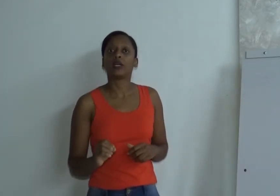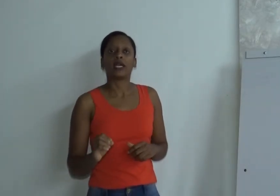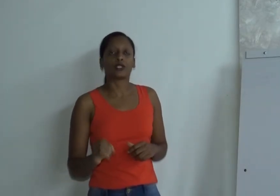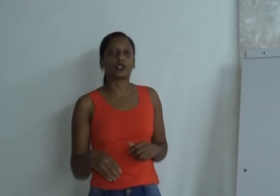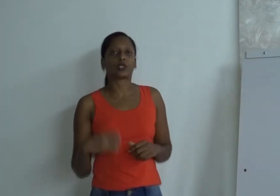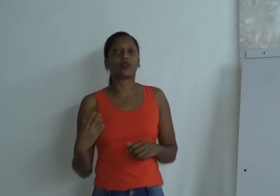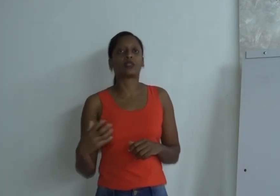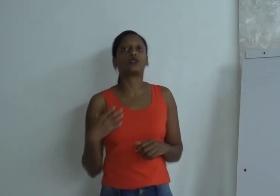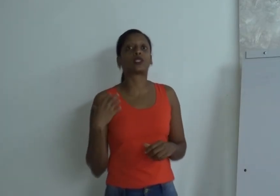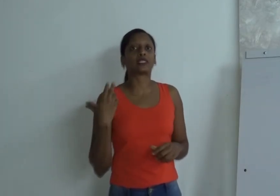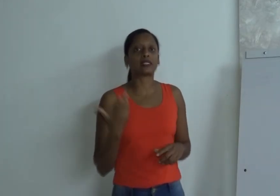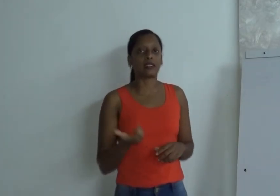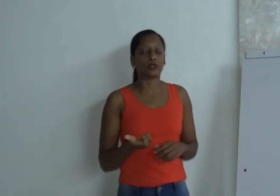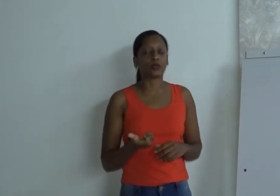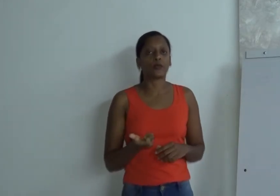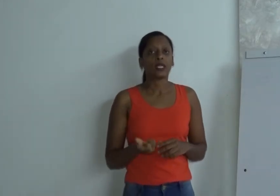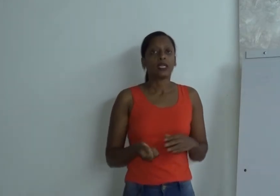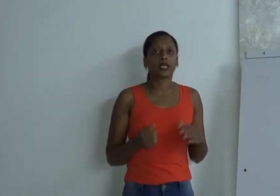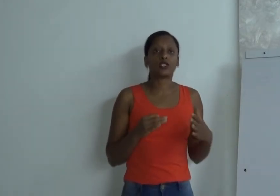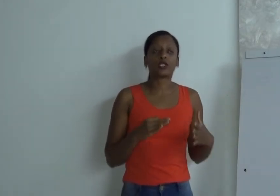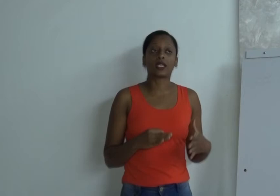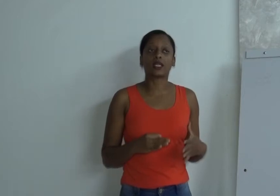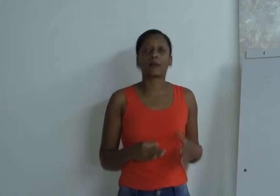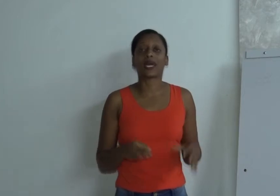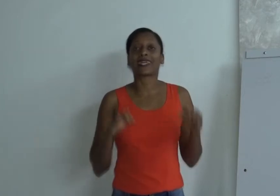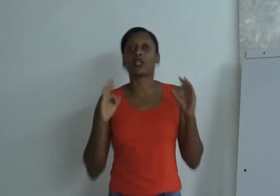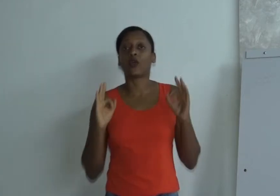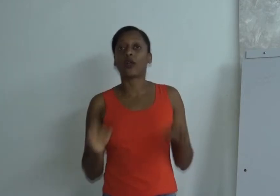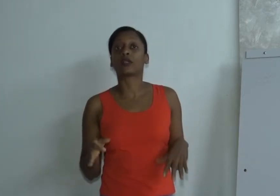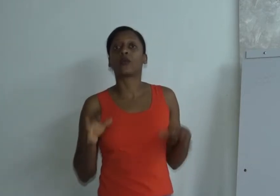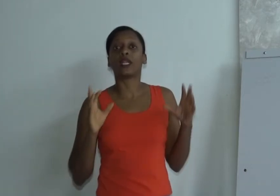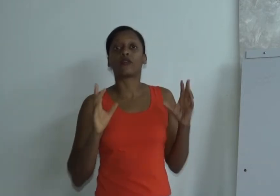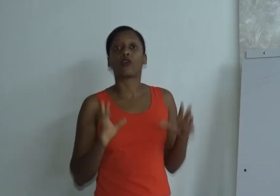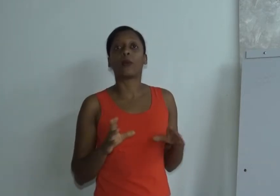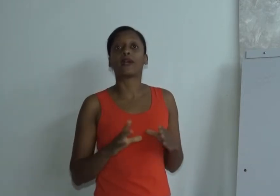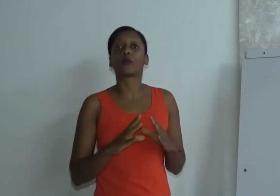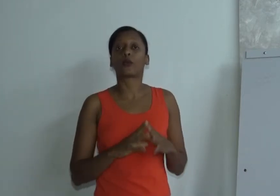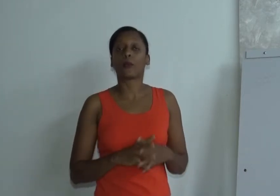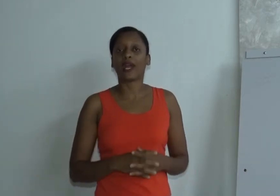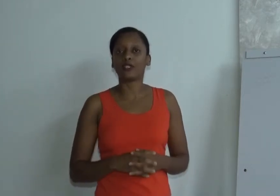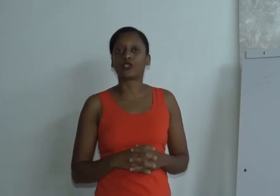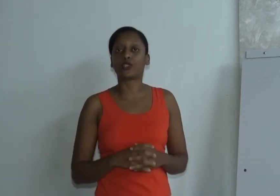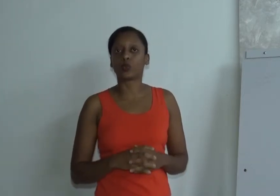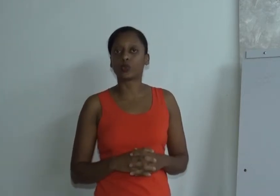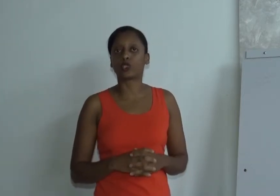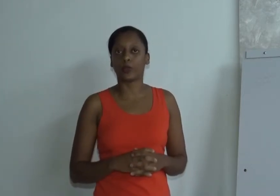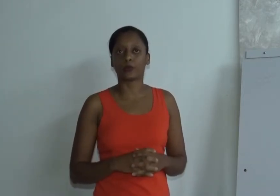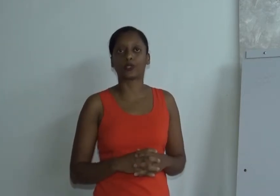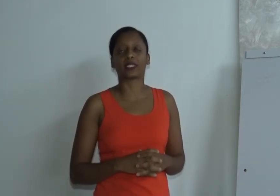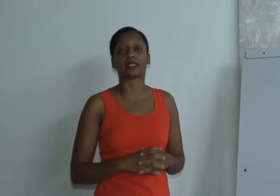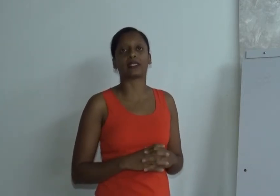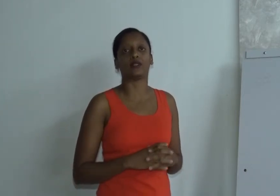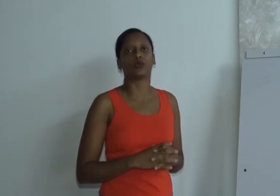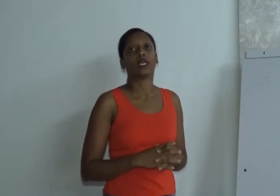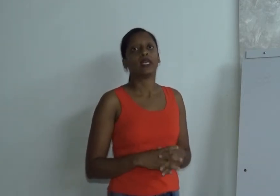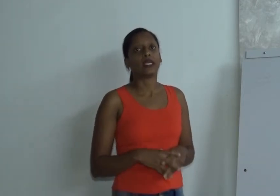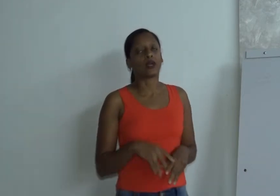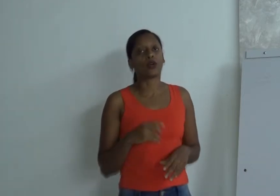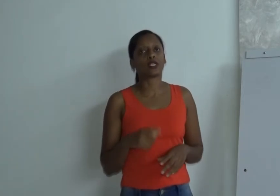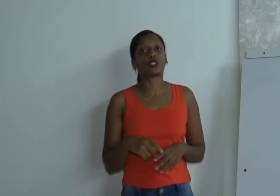a gente está falando de tecido. O que a gente tem que lembrar? Que órgão ele é formado por mais de um tipo de tecido. E agora a gente